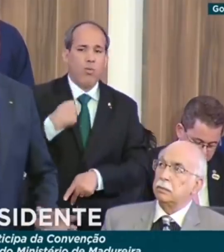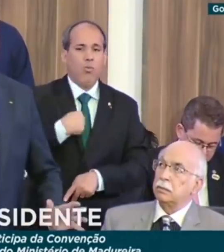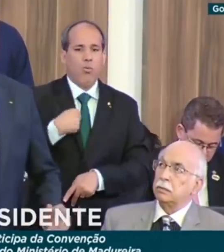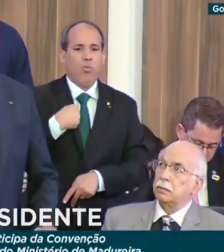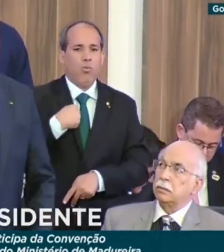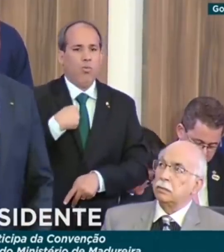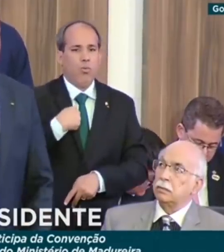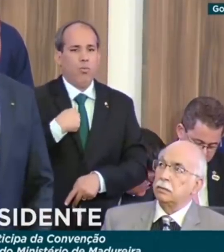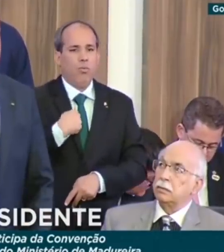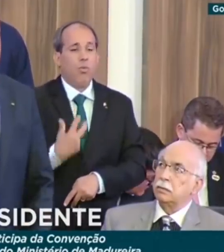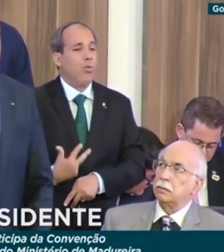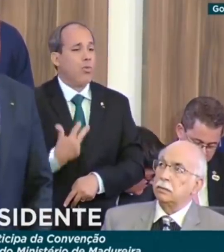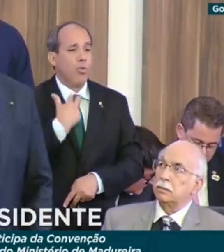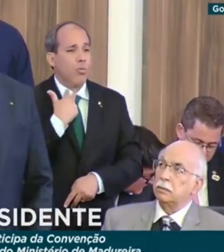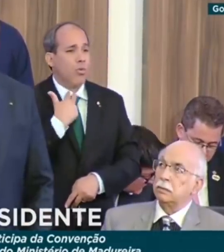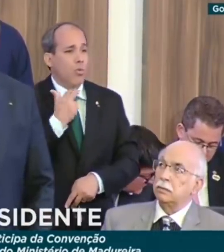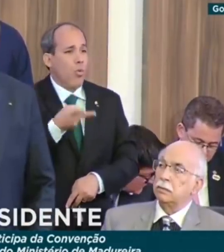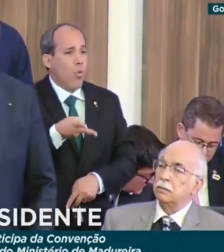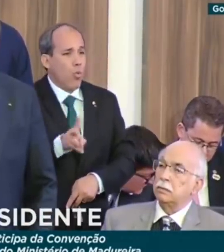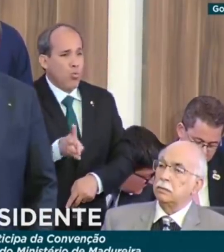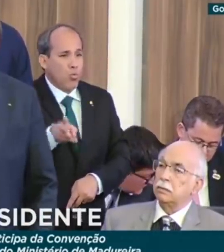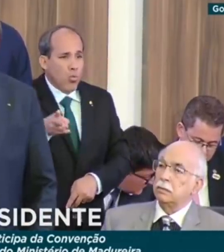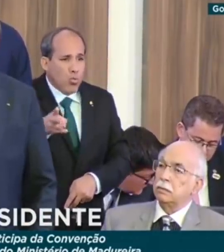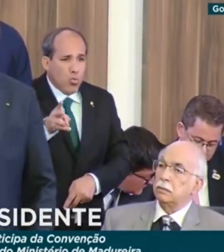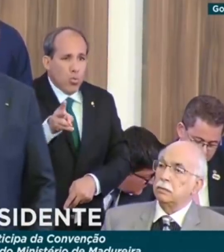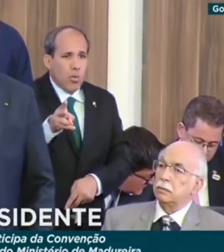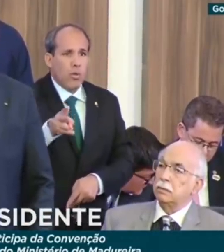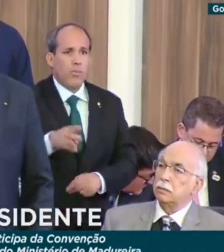Não podemos continuar dessa maneira.